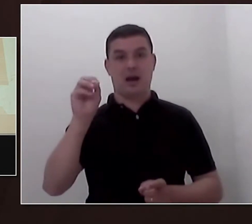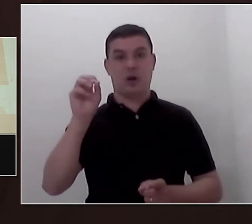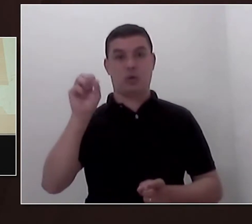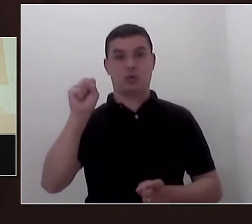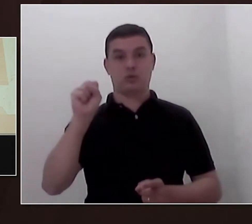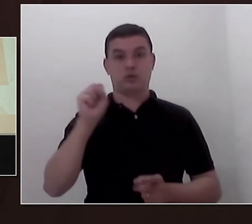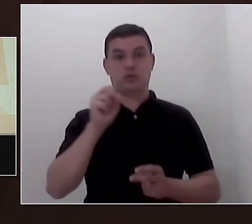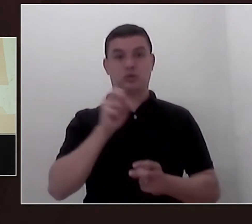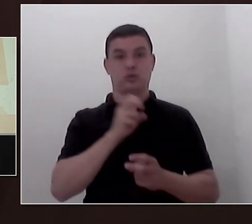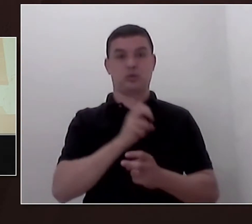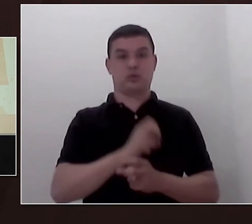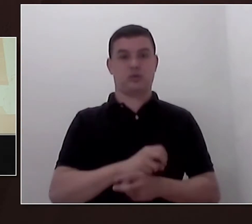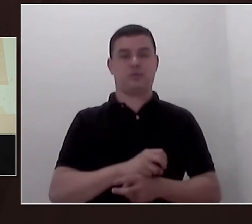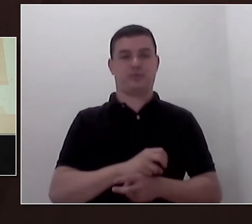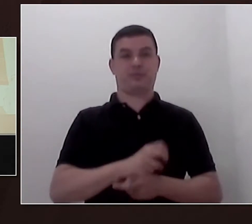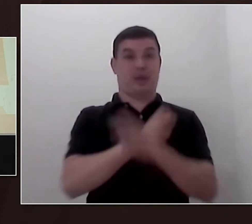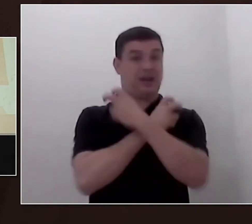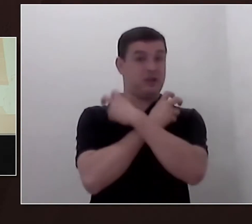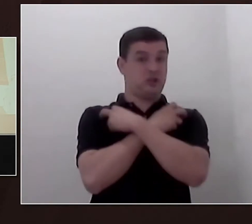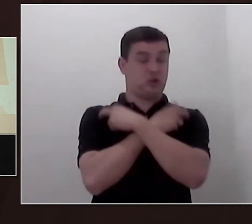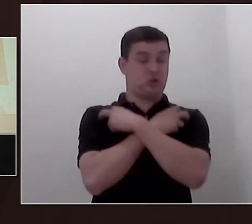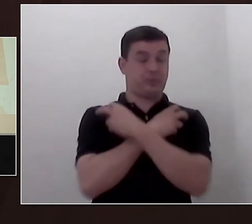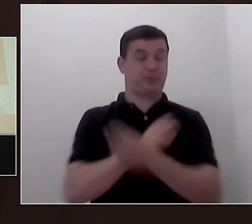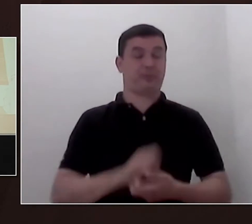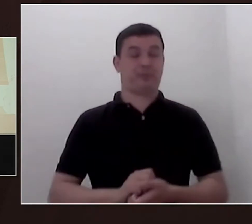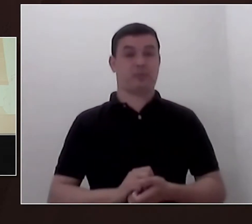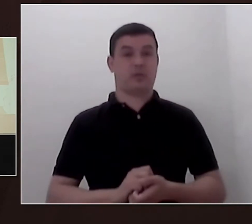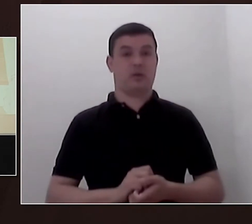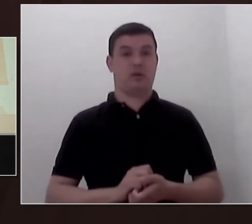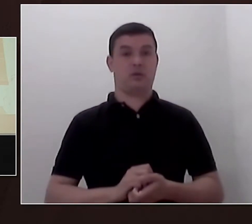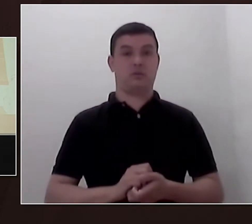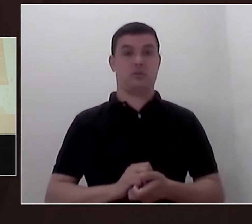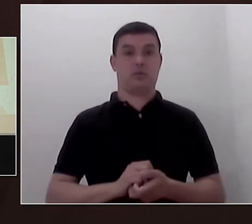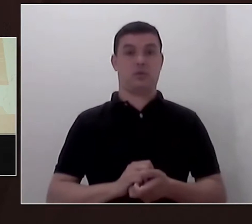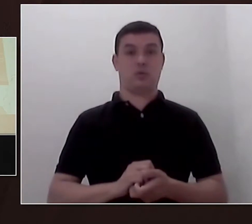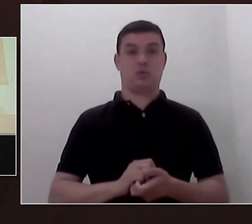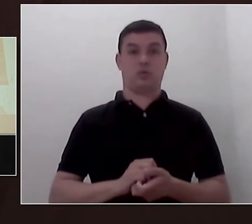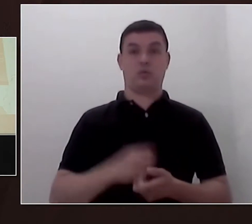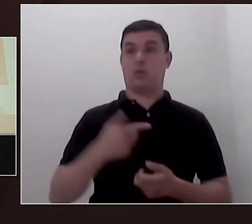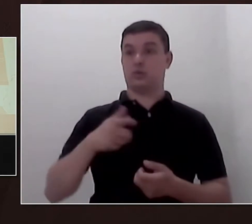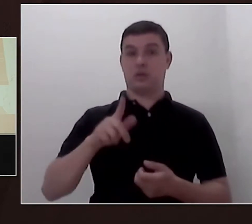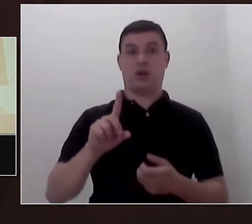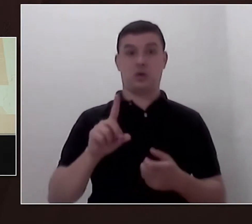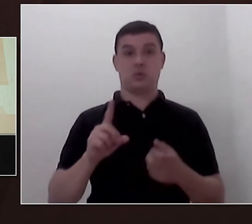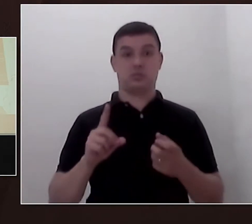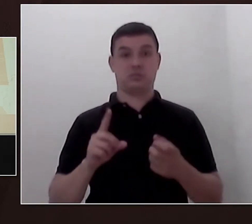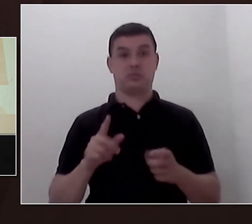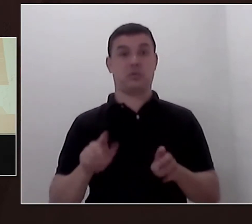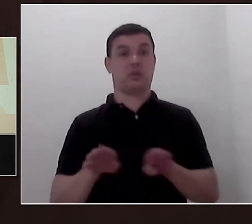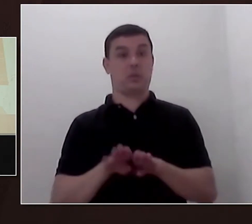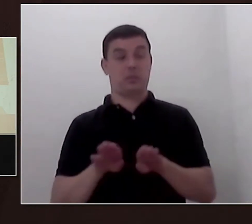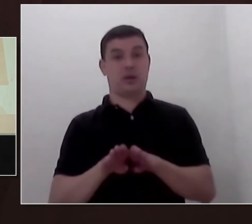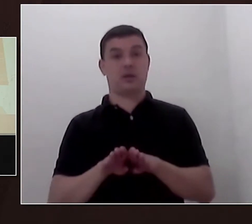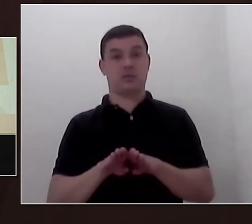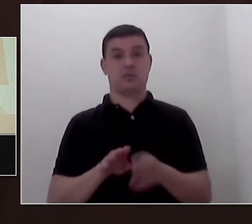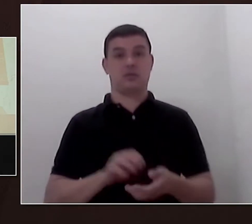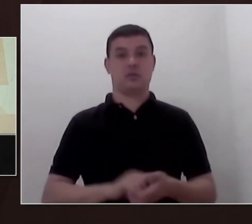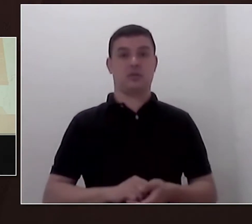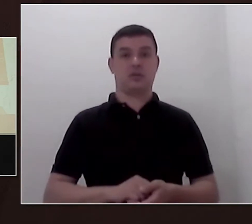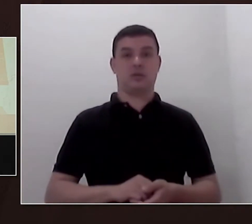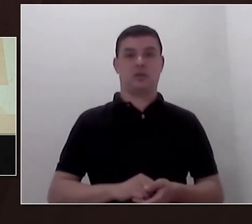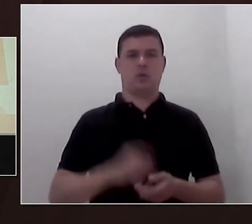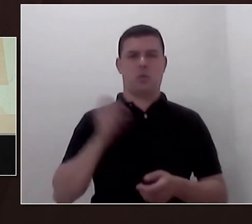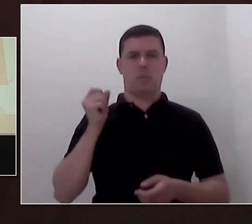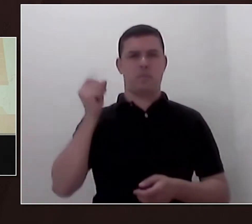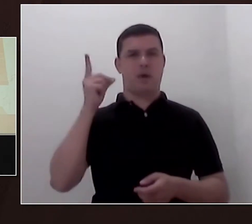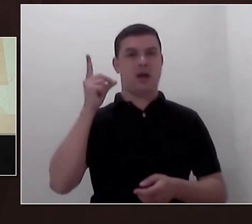mesmo com as suas ciências ocultas, de maneira que o coração de Faraó se endureceu e nos ouviu como o Senhor